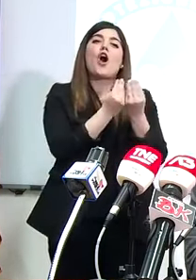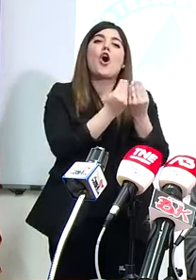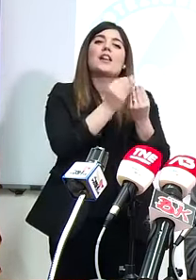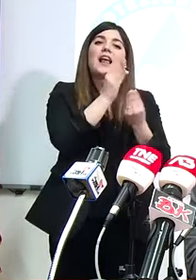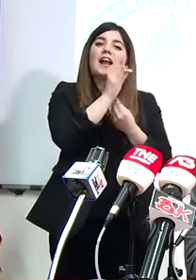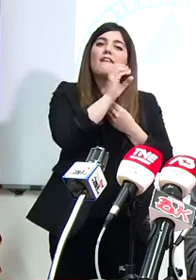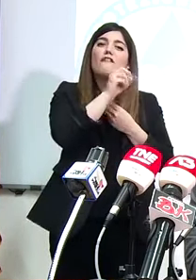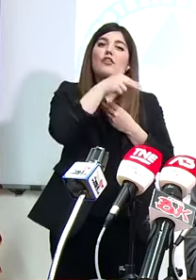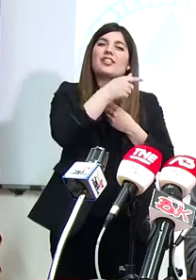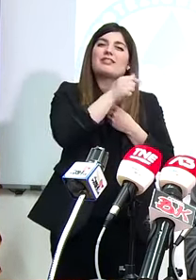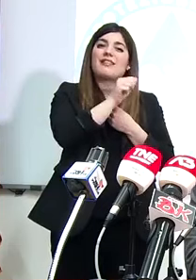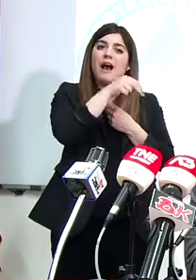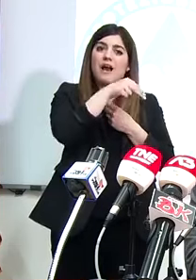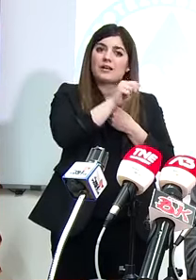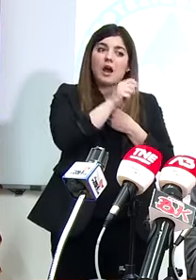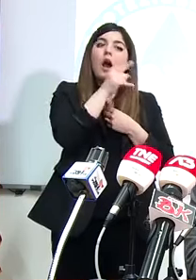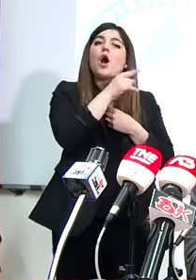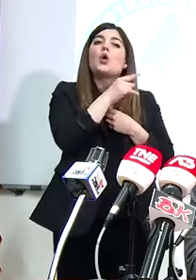video